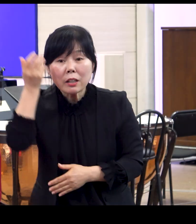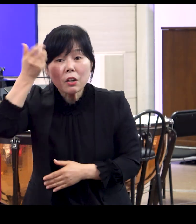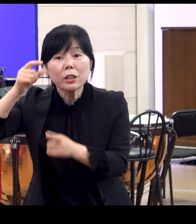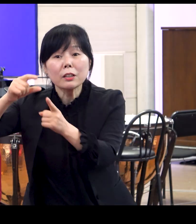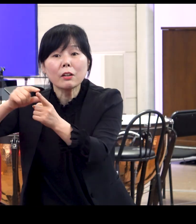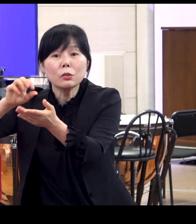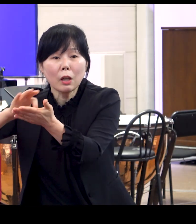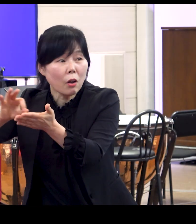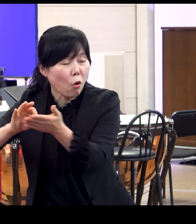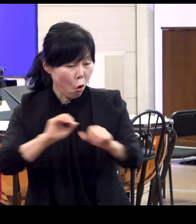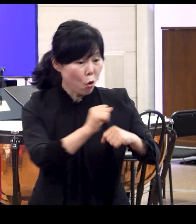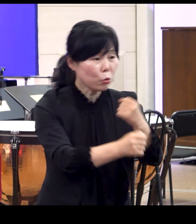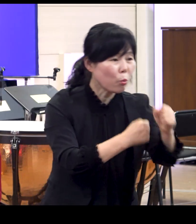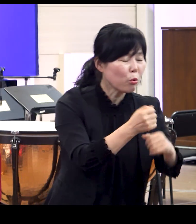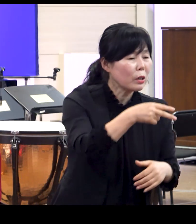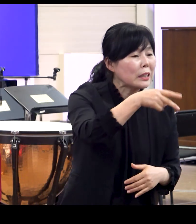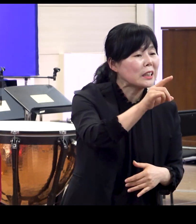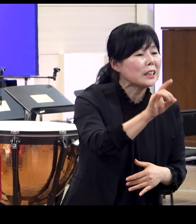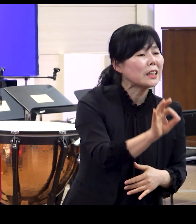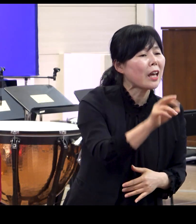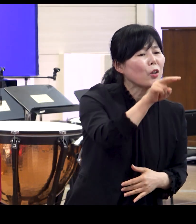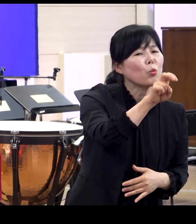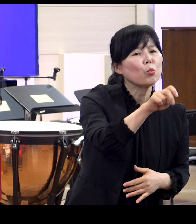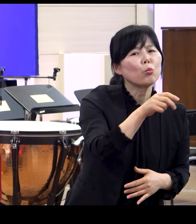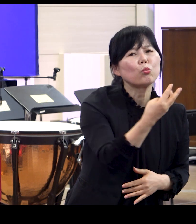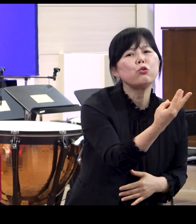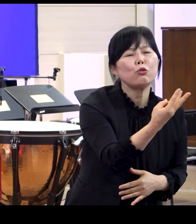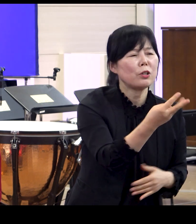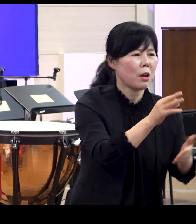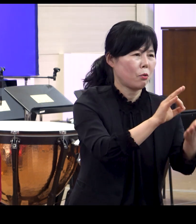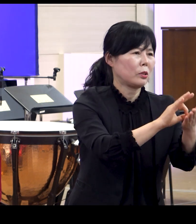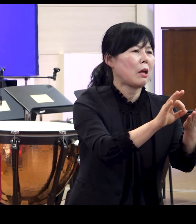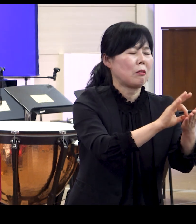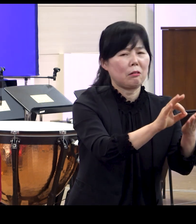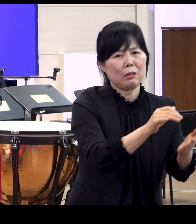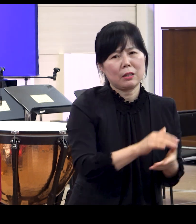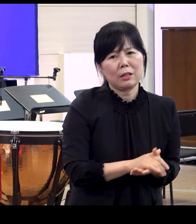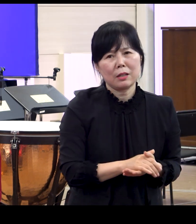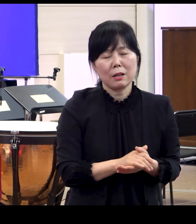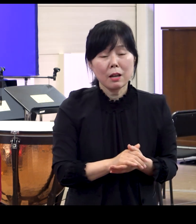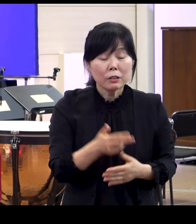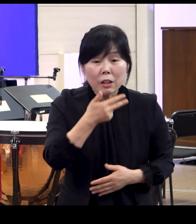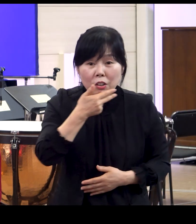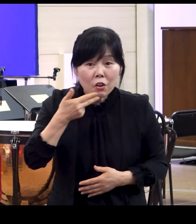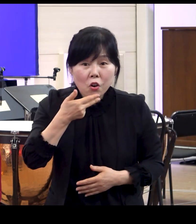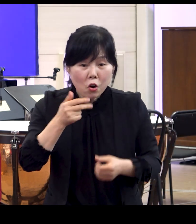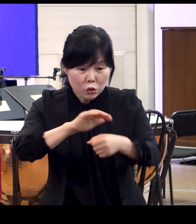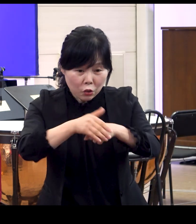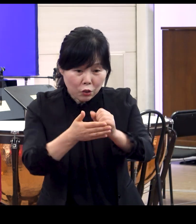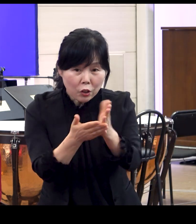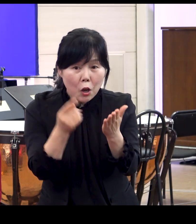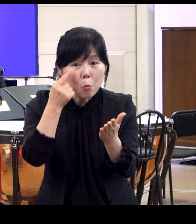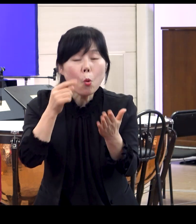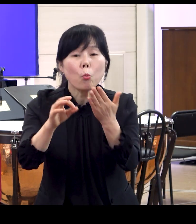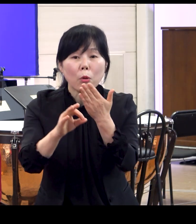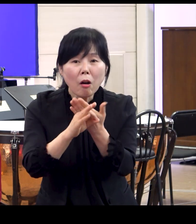했고요. 그리고 동물의 경우는 생물 이렇게 번역을 했어요. 제가 그런데 영어 성경은 어떤가라고 영어 성경들을